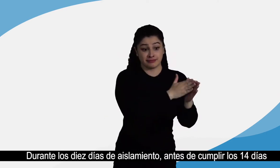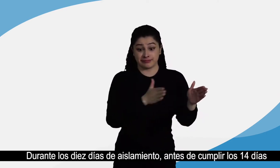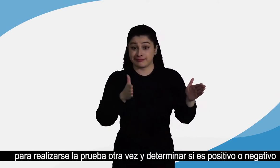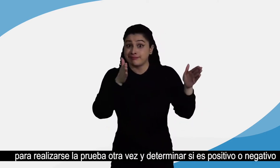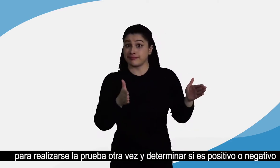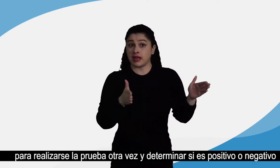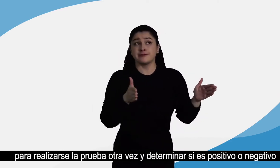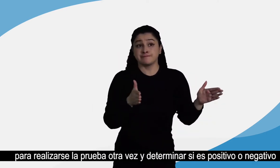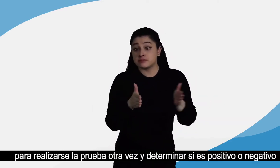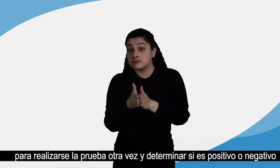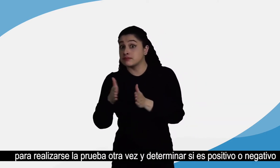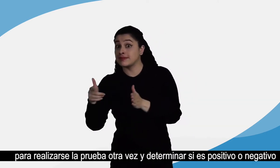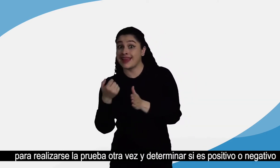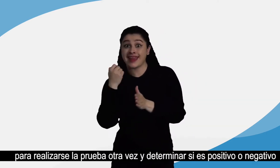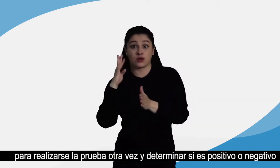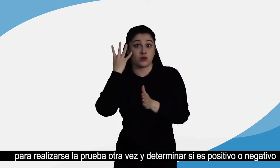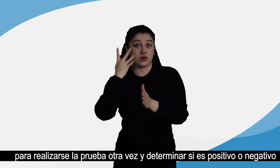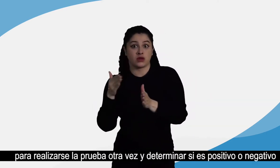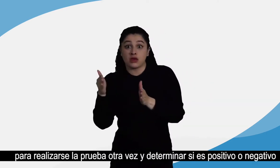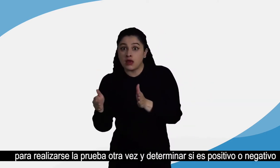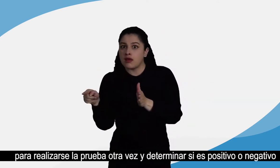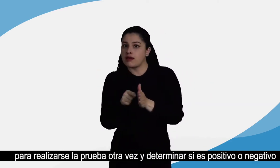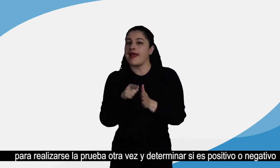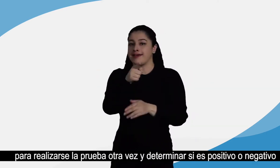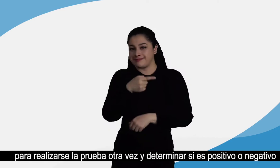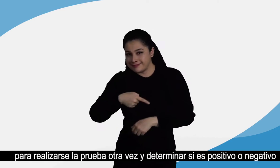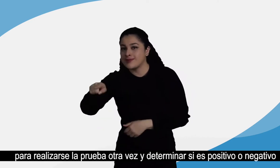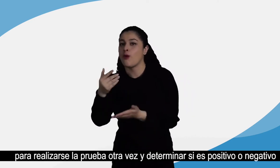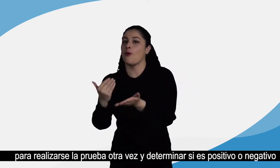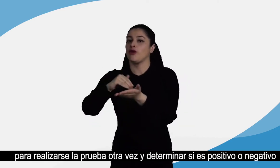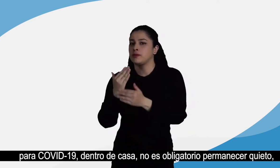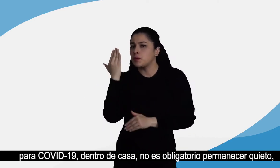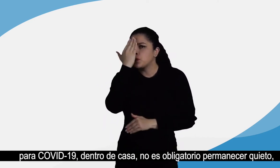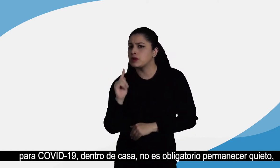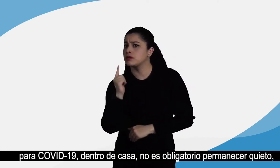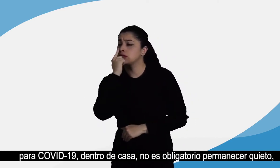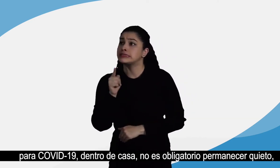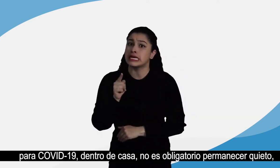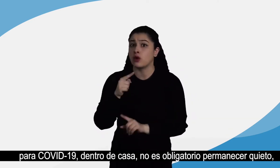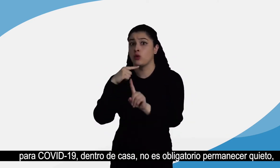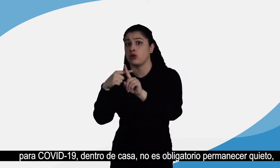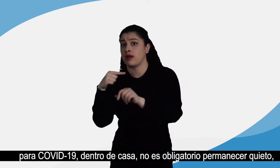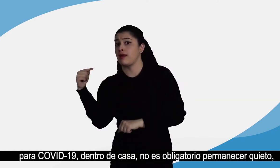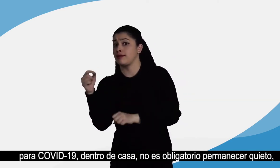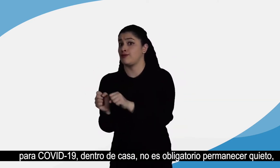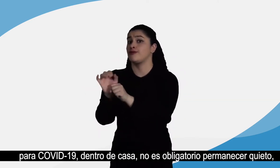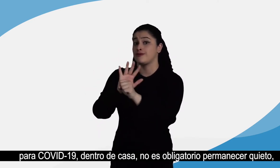días para realizarse la prueba otra vez Y determinar si es positivo o negativo para COVID-19 Dentro de casa,